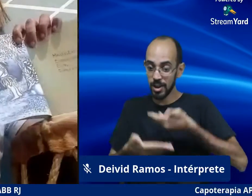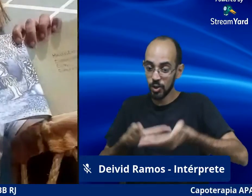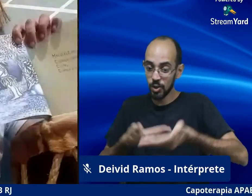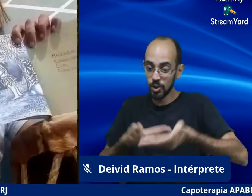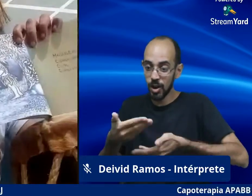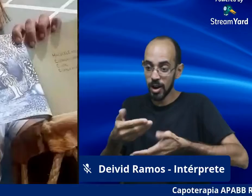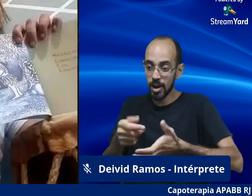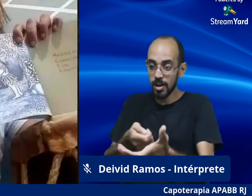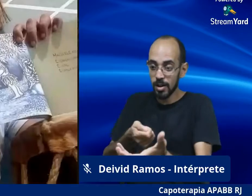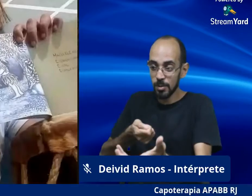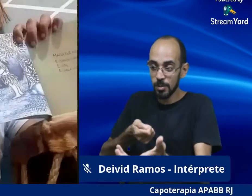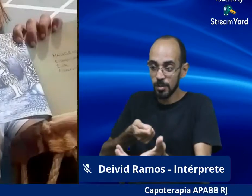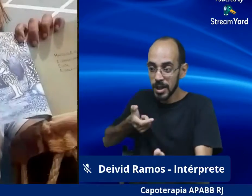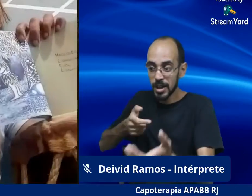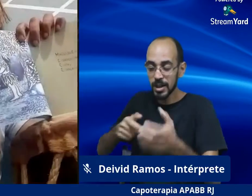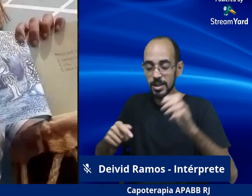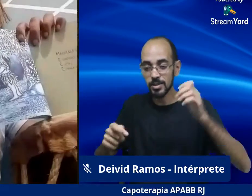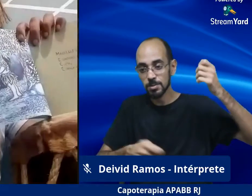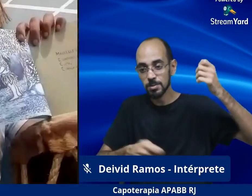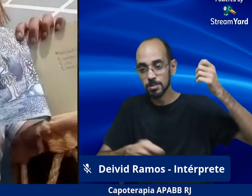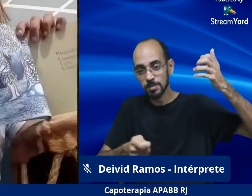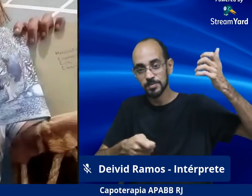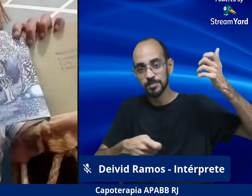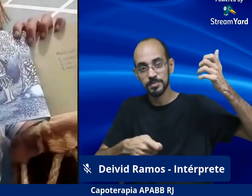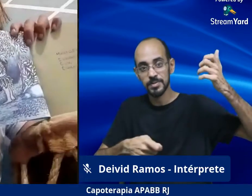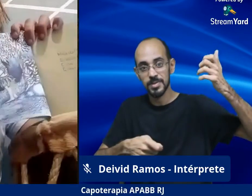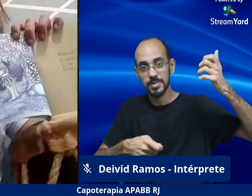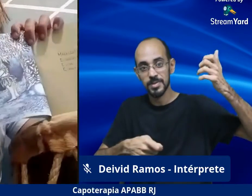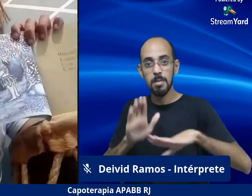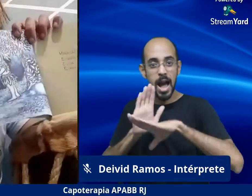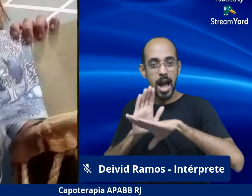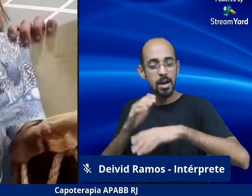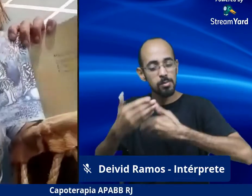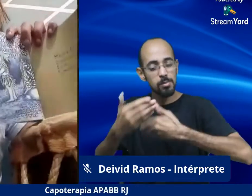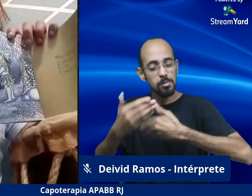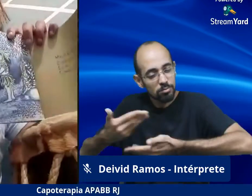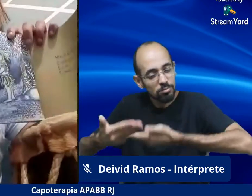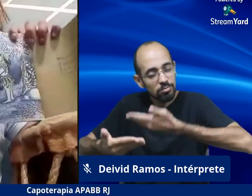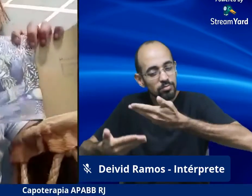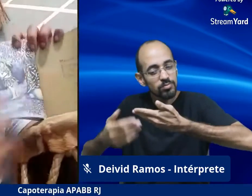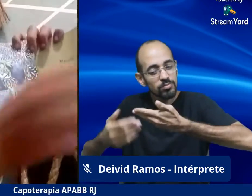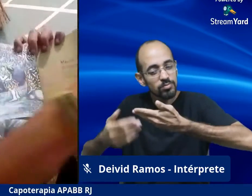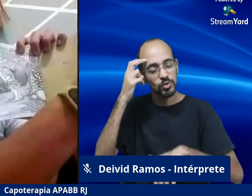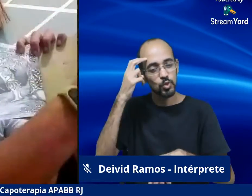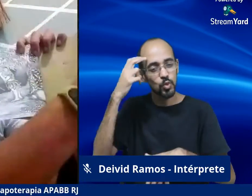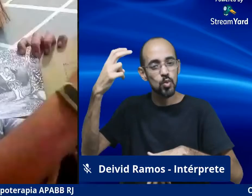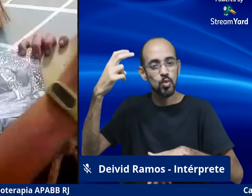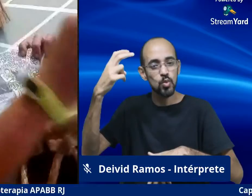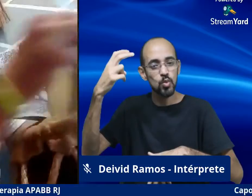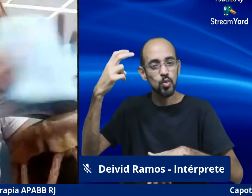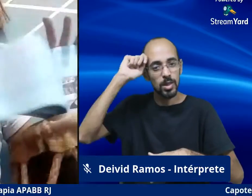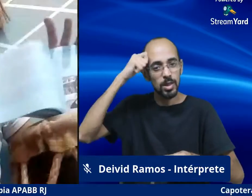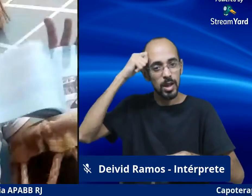de retribuição, né? Essa troca entre as culturas do negro e do índio.